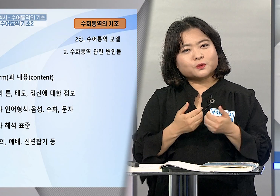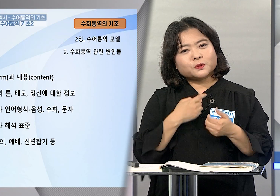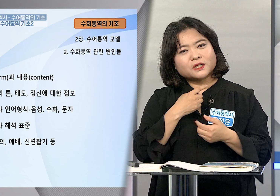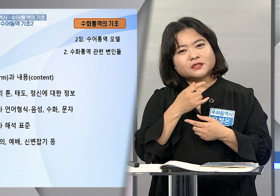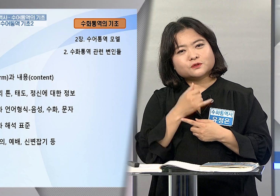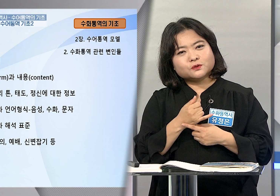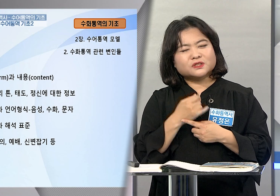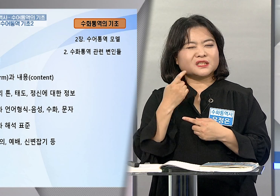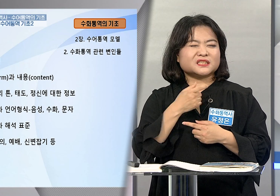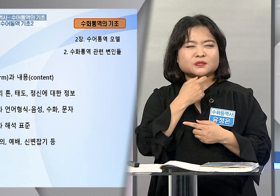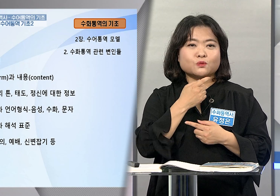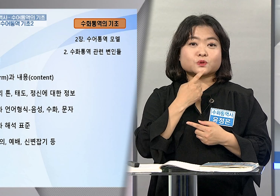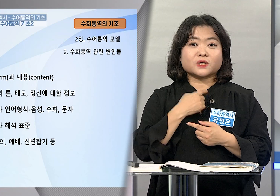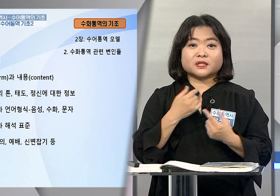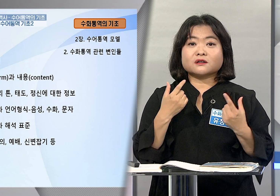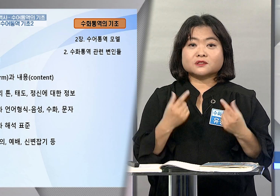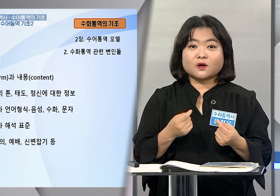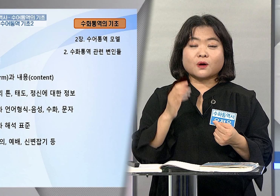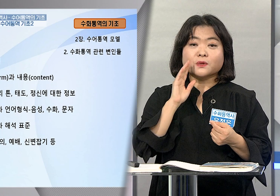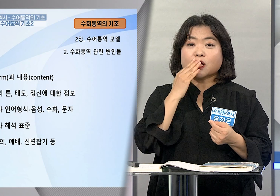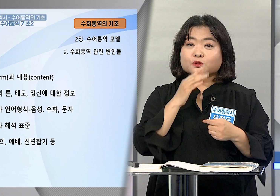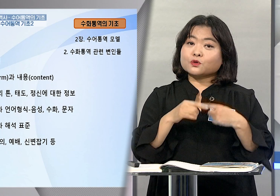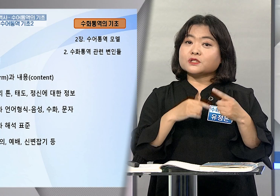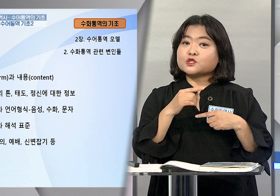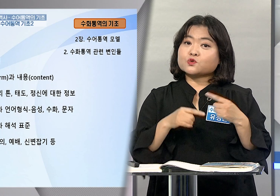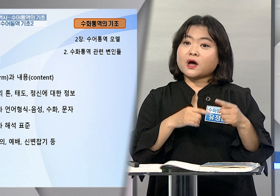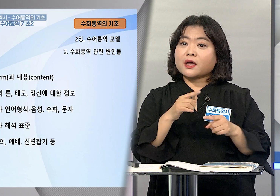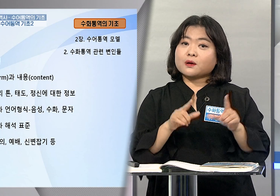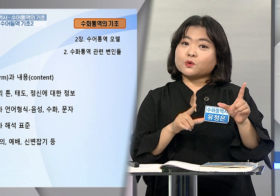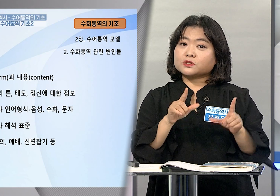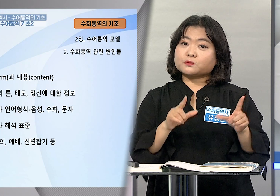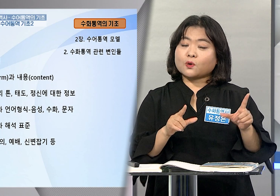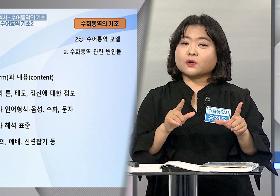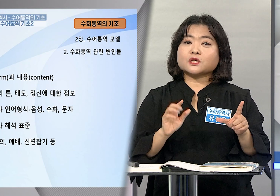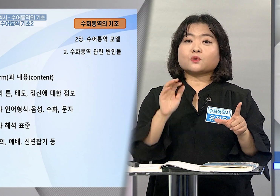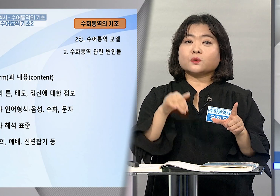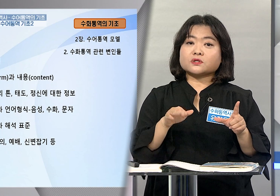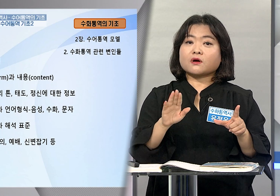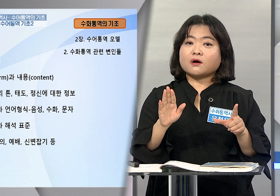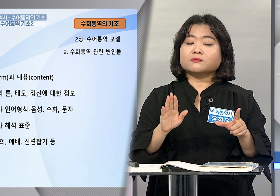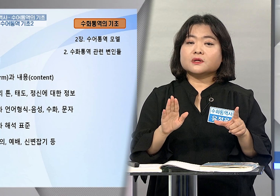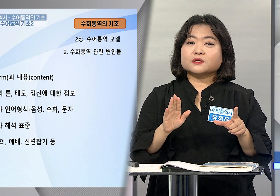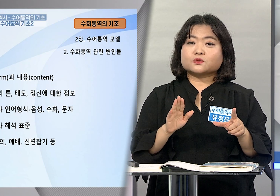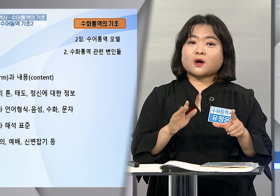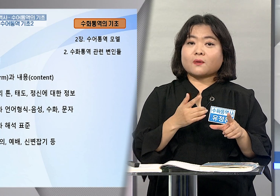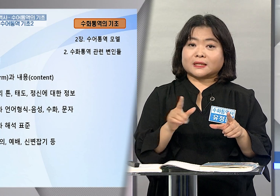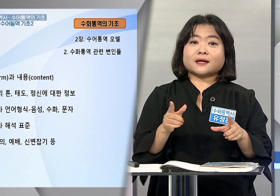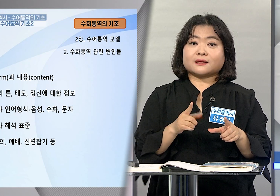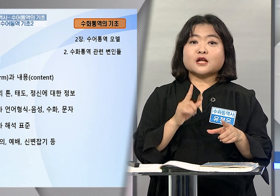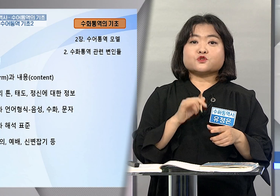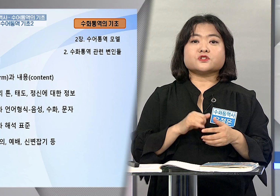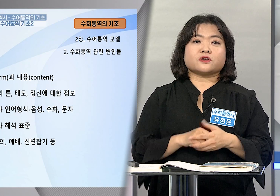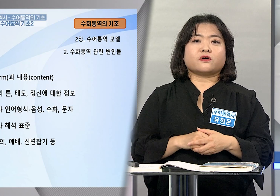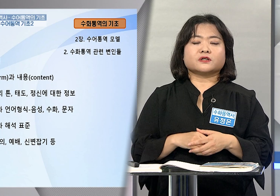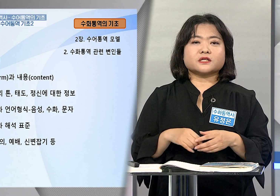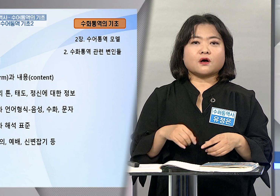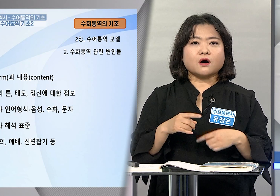목소리가 있고 듣기 싫은 목소리가 있는 것처럼 농인의 수화의 모습도 이 톤처럼 수화가 왔다 갔다 할 수 있어요. 그래서